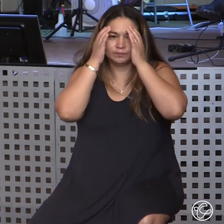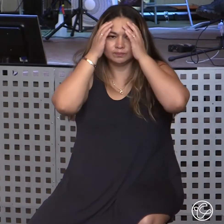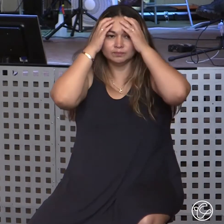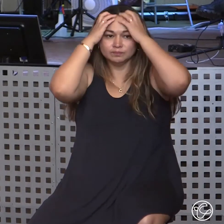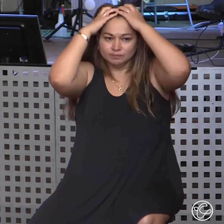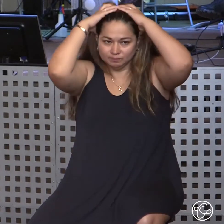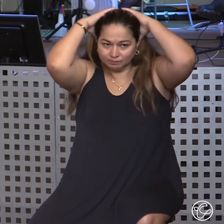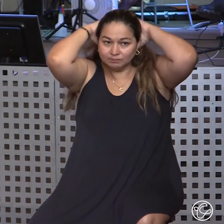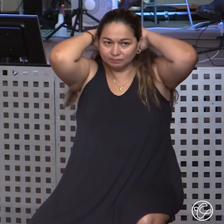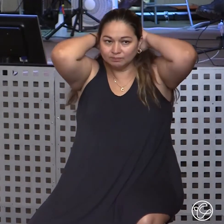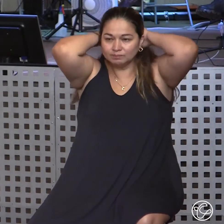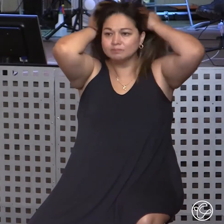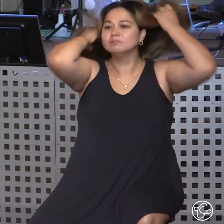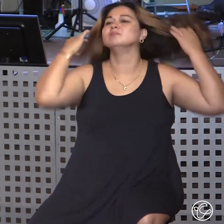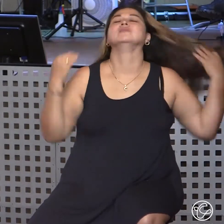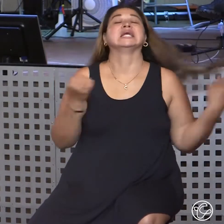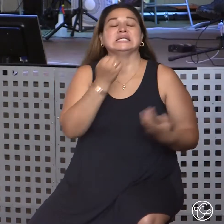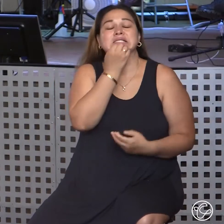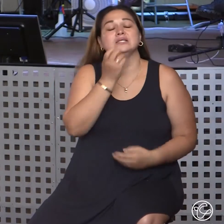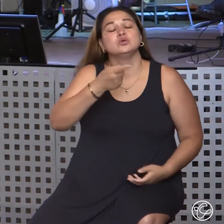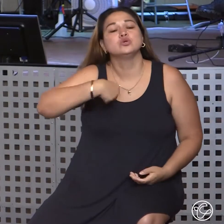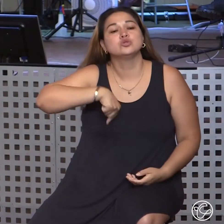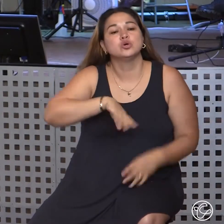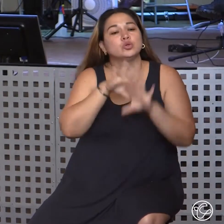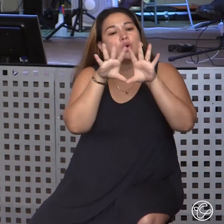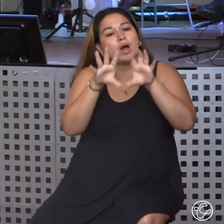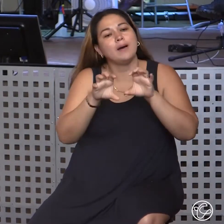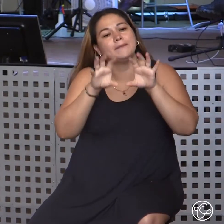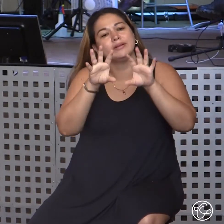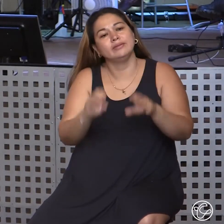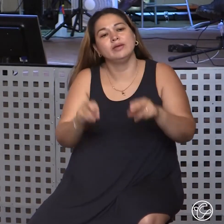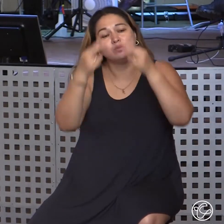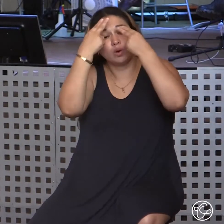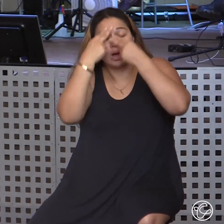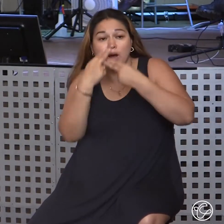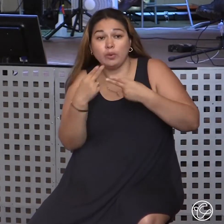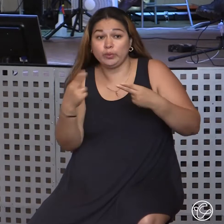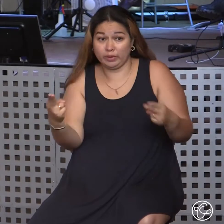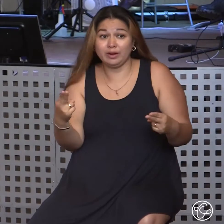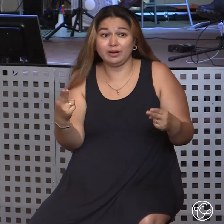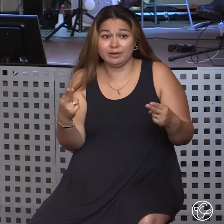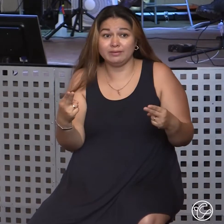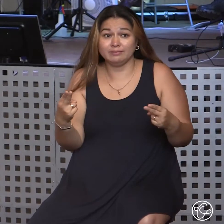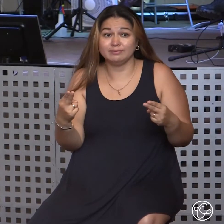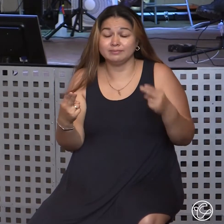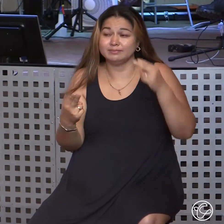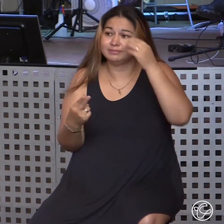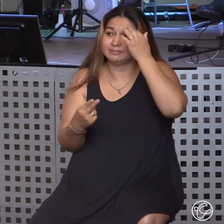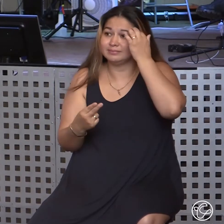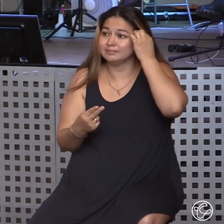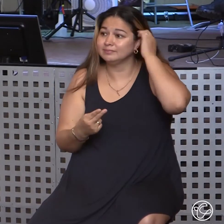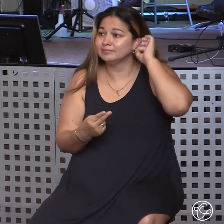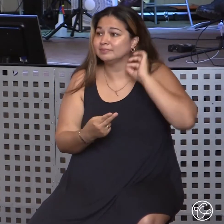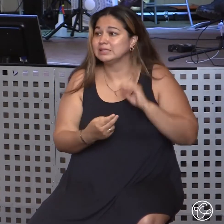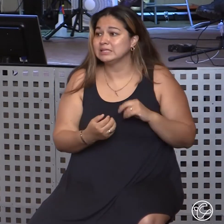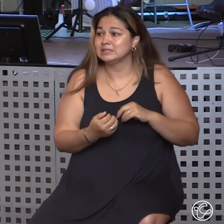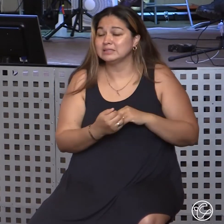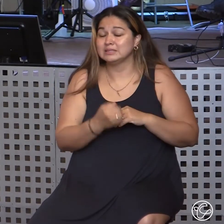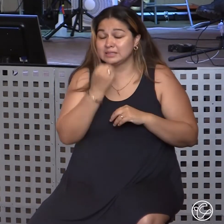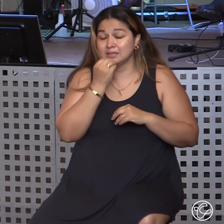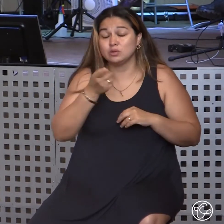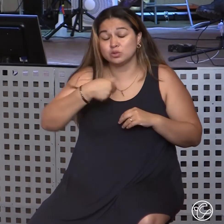abrir. Si aprendemos a honrar más allá de lo que lo hacemos, entiéndeme, no estoy diciendo que no lo hagamos,